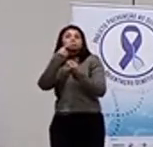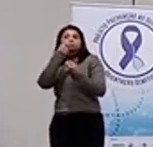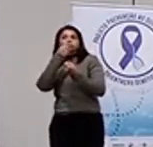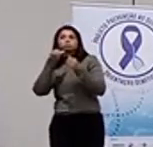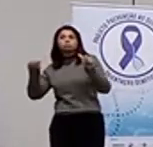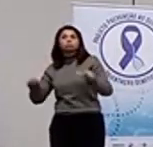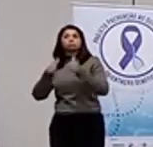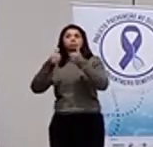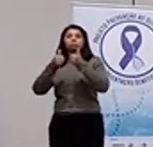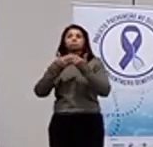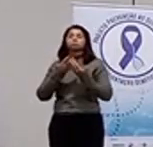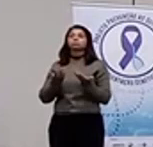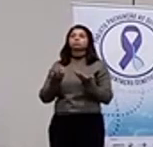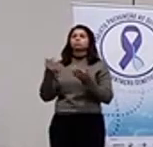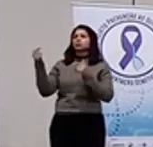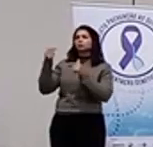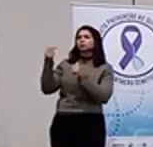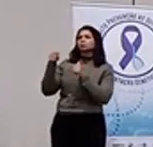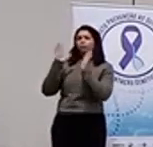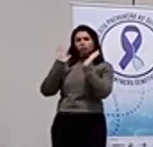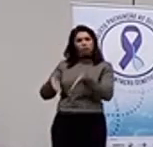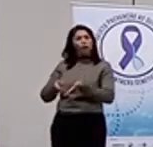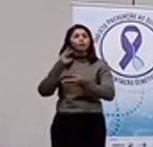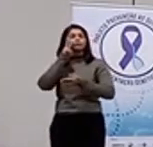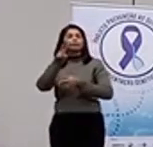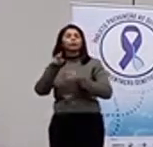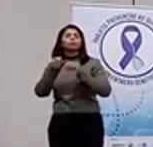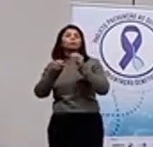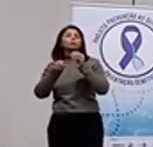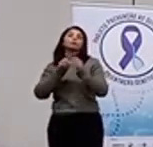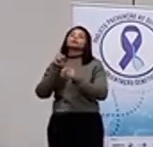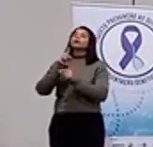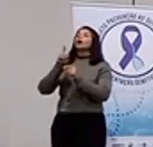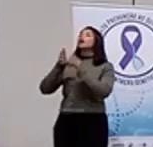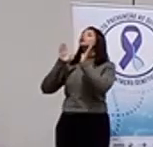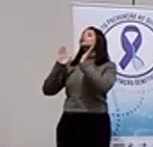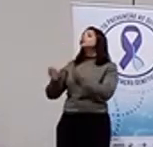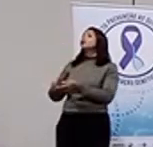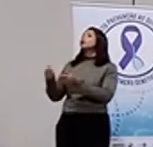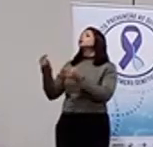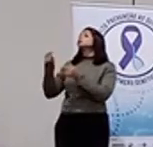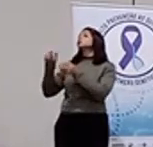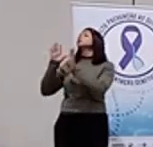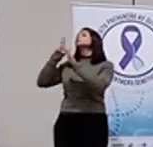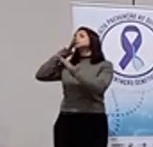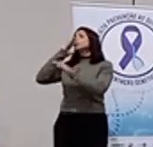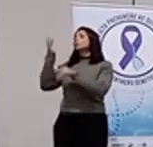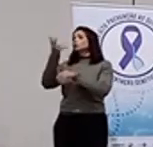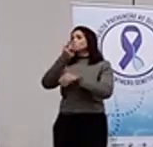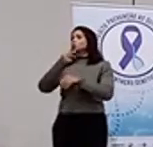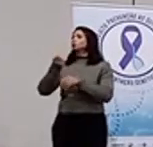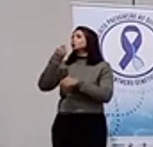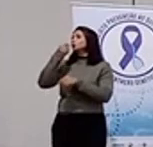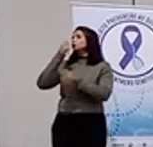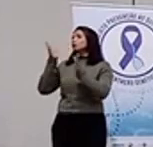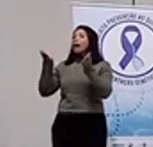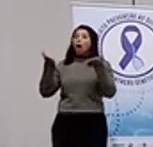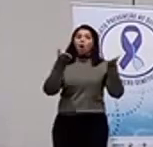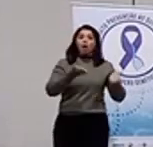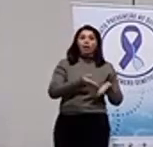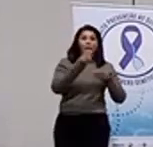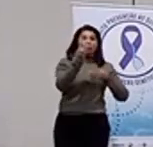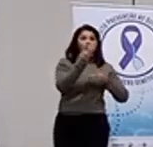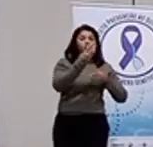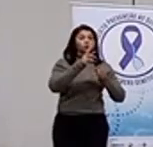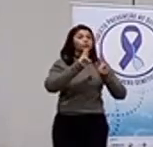isso na segunda fase? Não. Na segunda fase, todo mundo sabia que estava tomando remédio. Aqui, a estratégia é diferente.